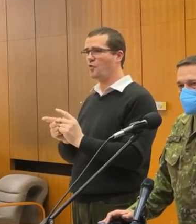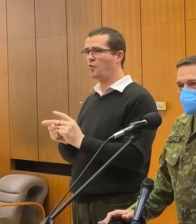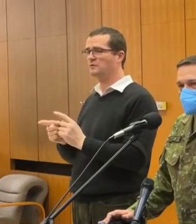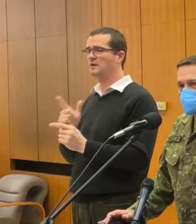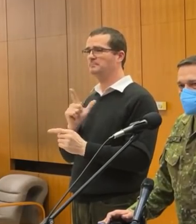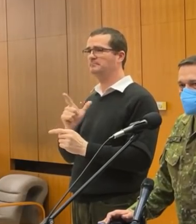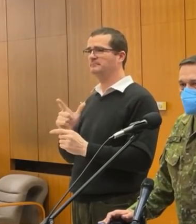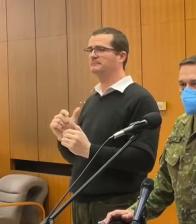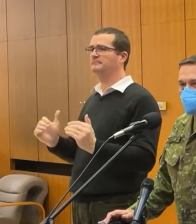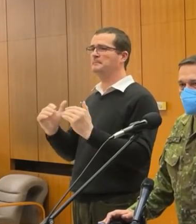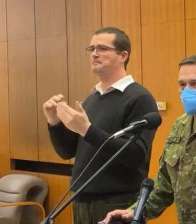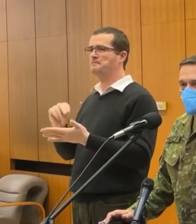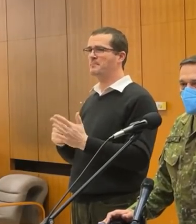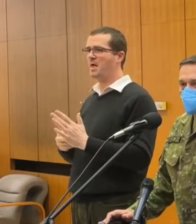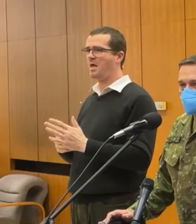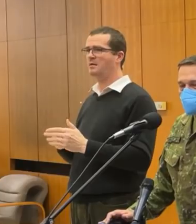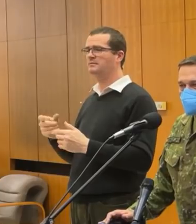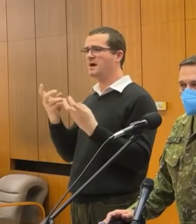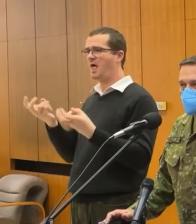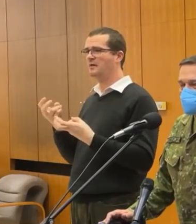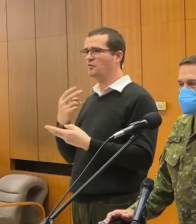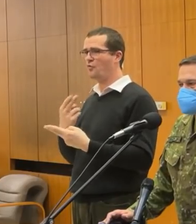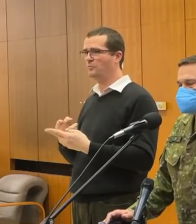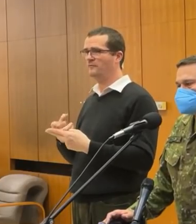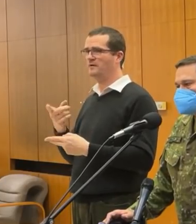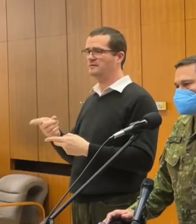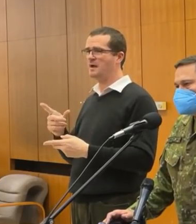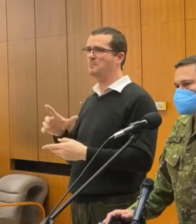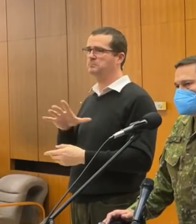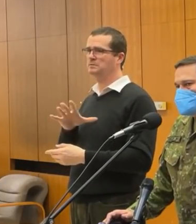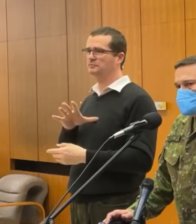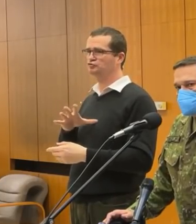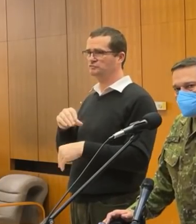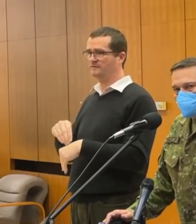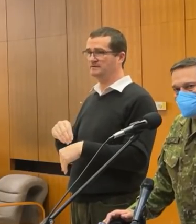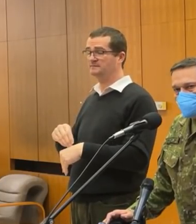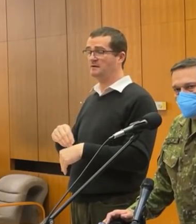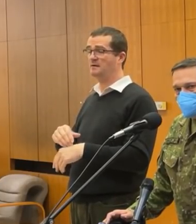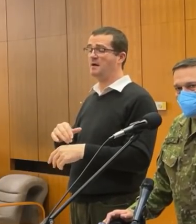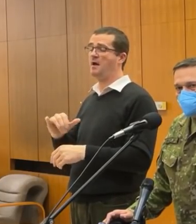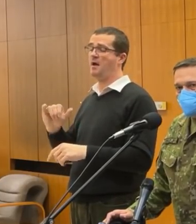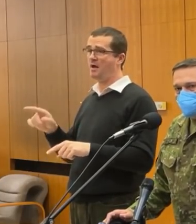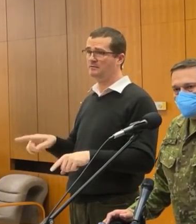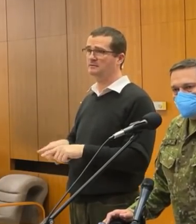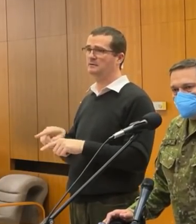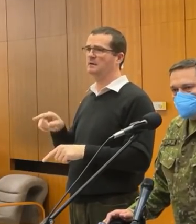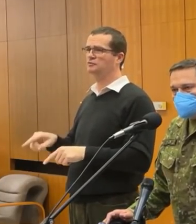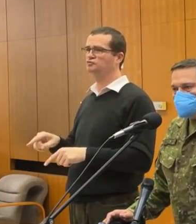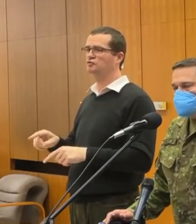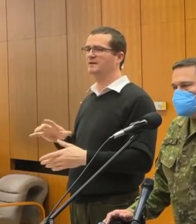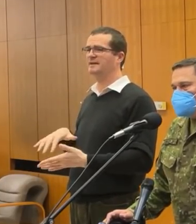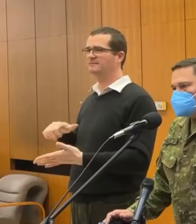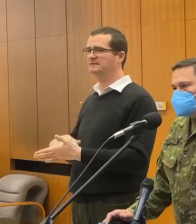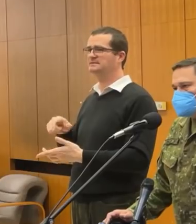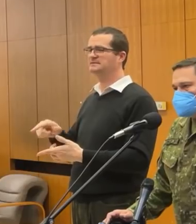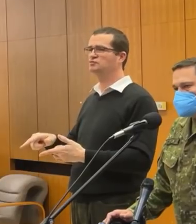naše národné, nadnárodné plány pri hľadaní odpovede na aktuálne bezpečnostné výzvy. V neposlednom rade je to otázka